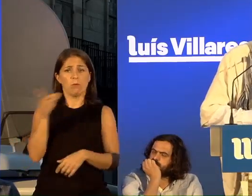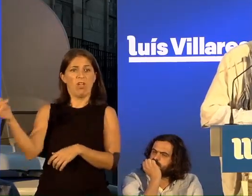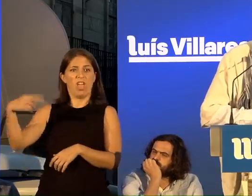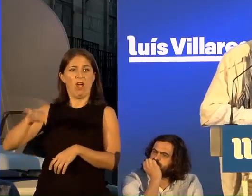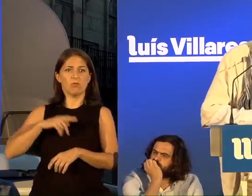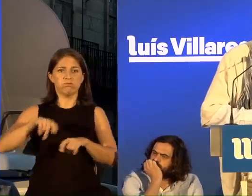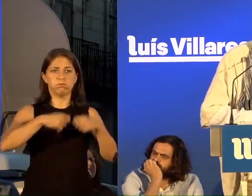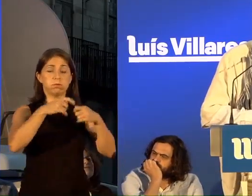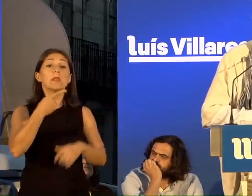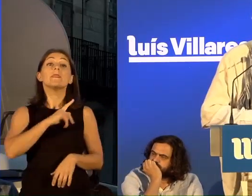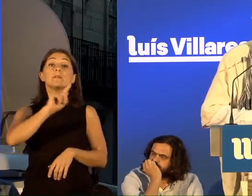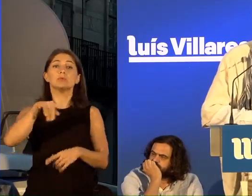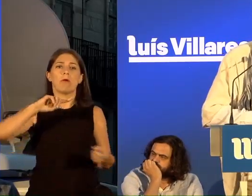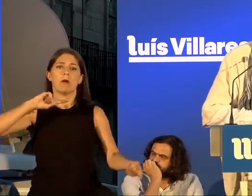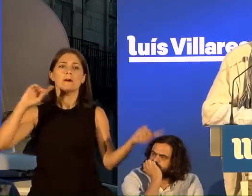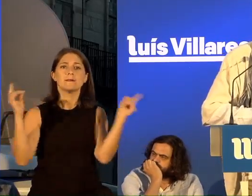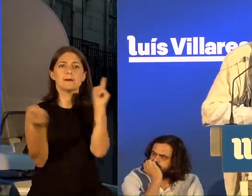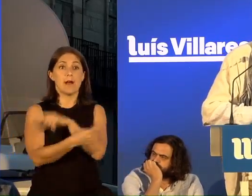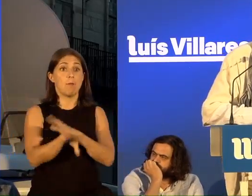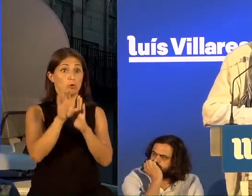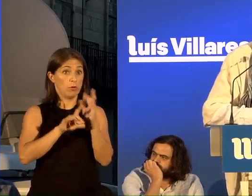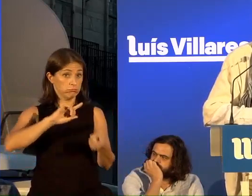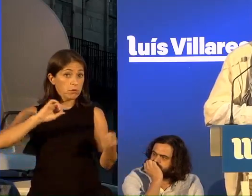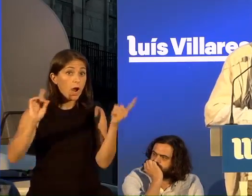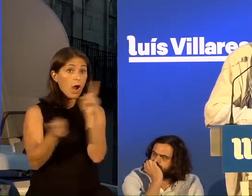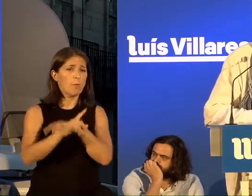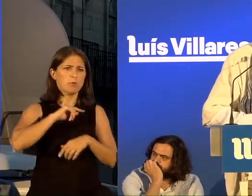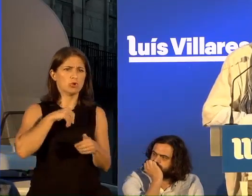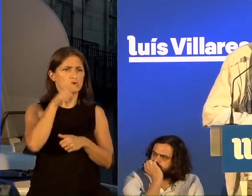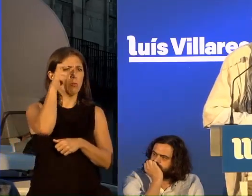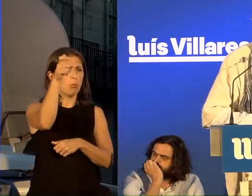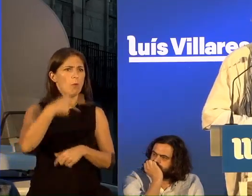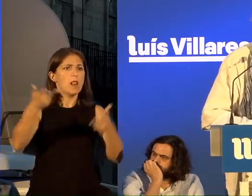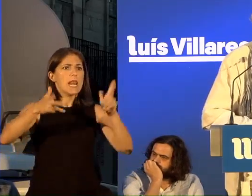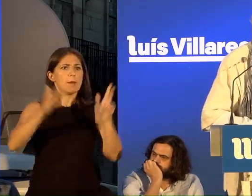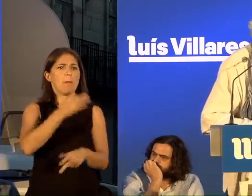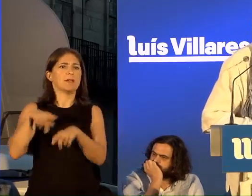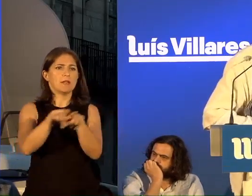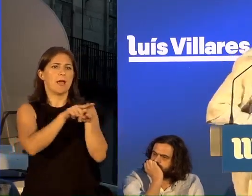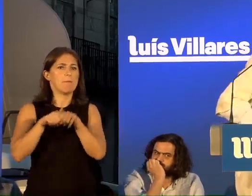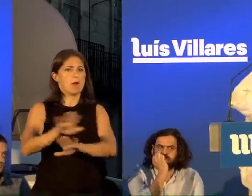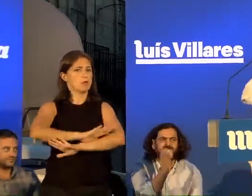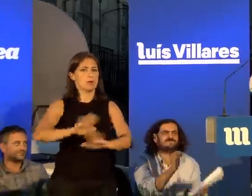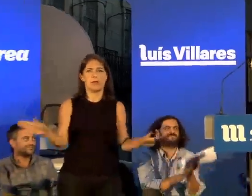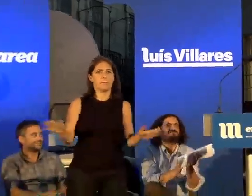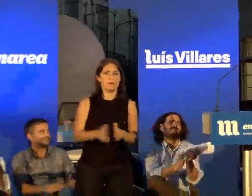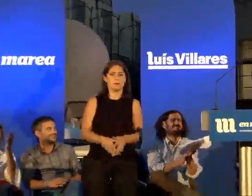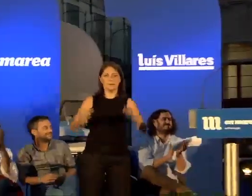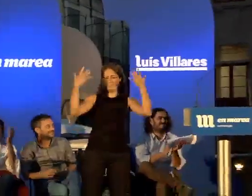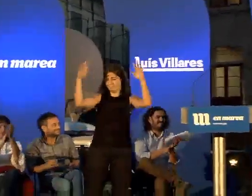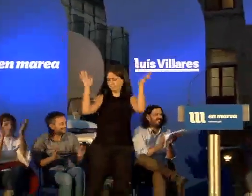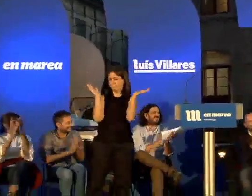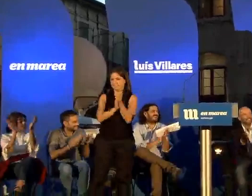camiño ao cambio do marco constitucional no que podamos ser un pobo libre e fraterno con todos os demais povos do Estado. Nada máis.